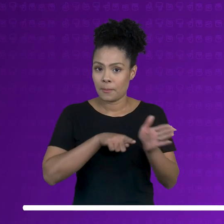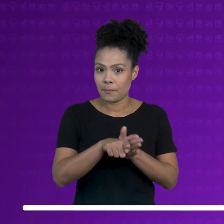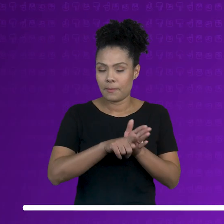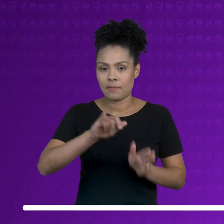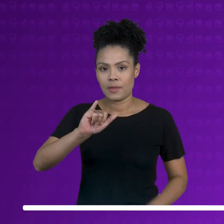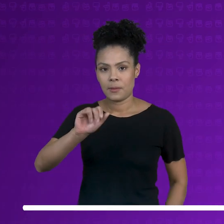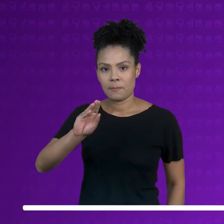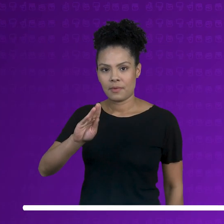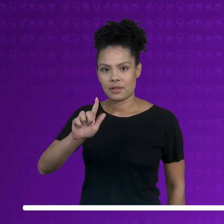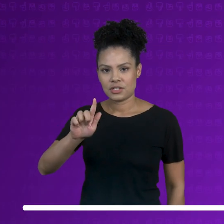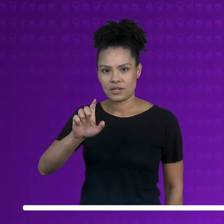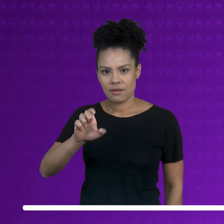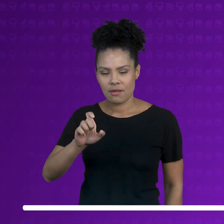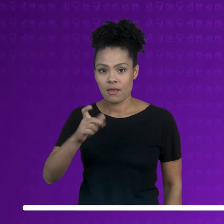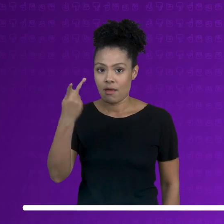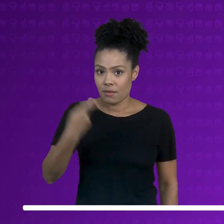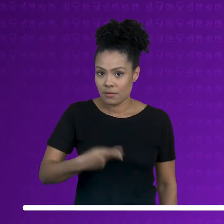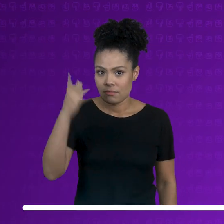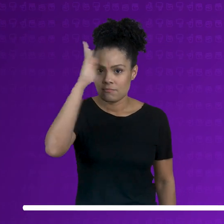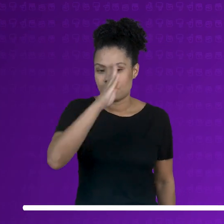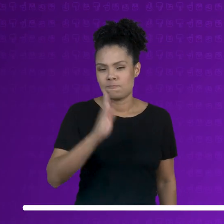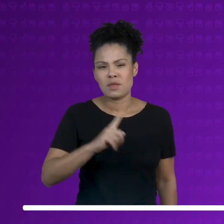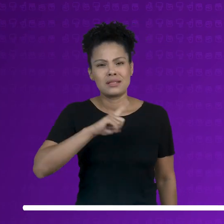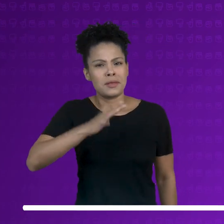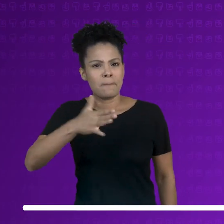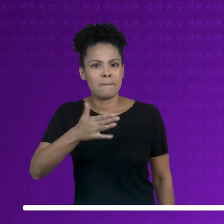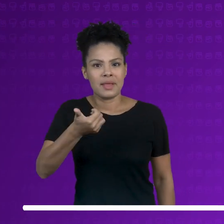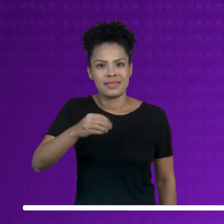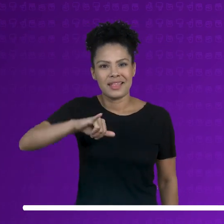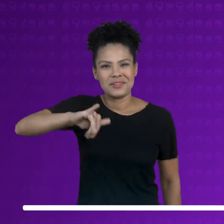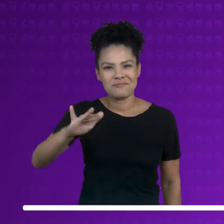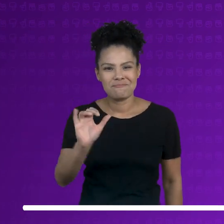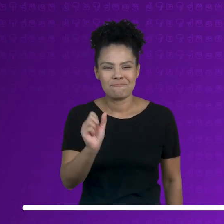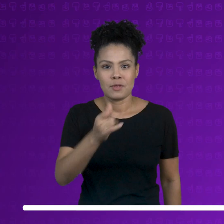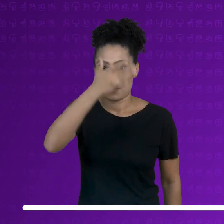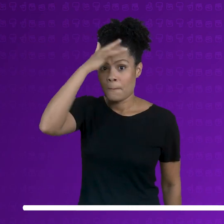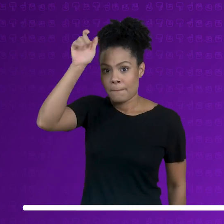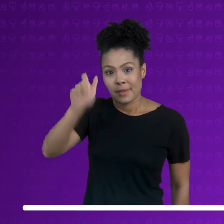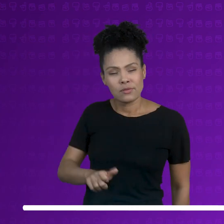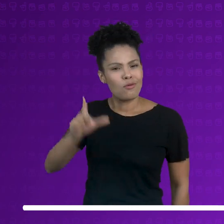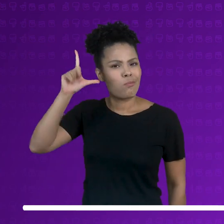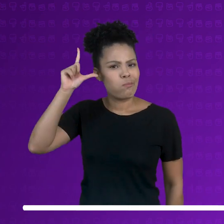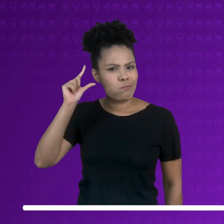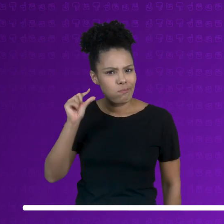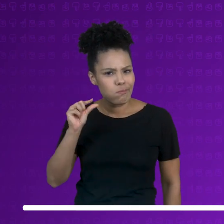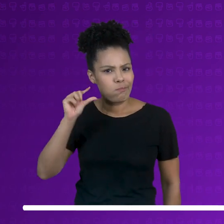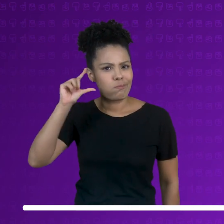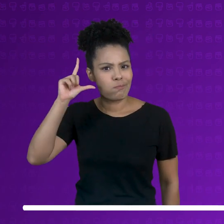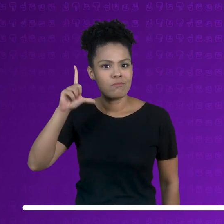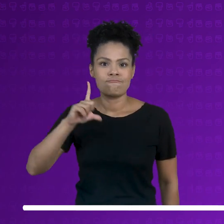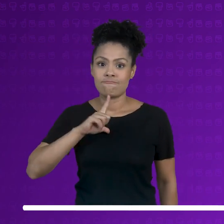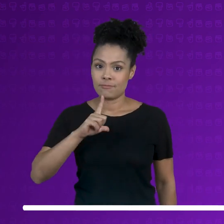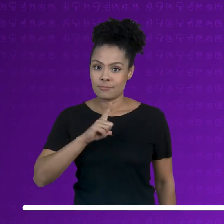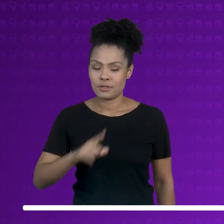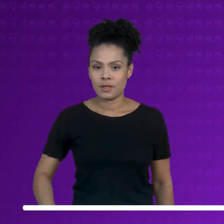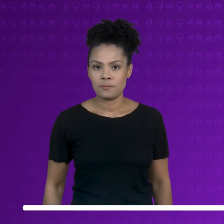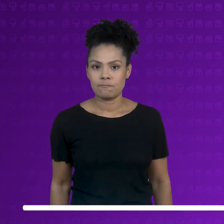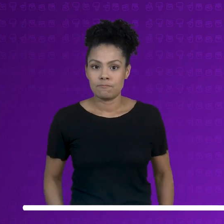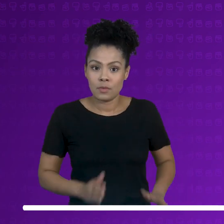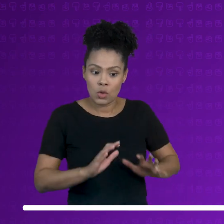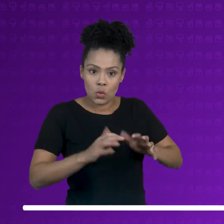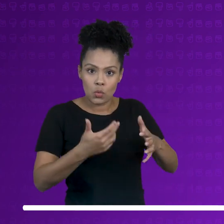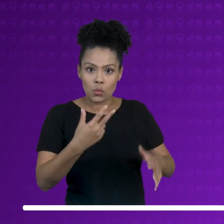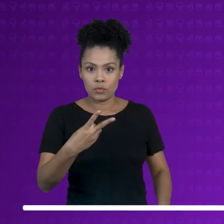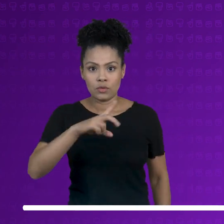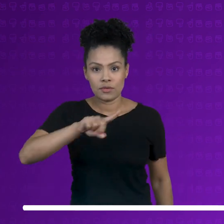Segundo dados do IBGE, no Brasil existem cerca de 10 milhões de pessoas que convivem com algum nível de deficiência auditiva.